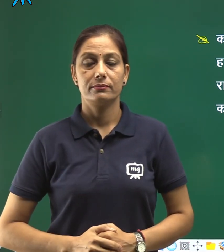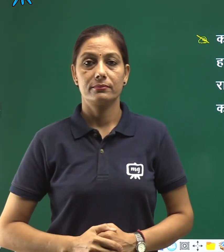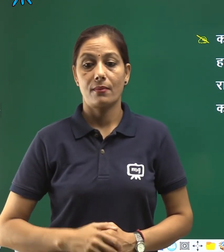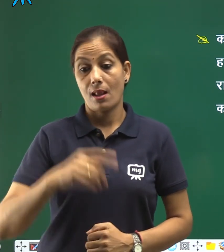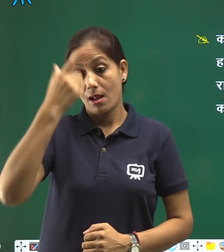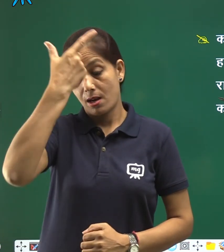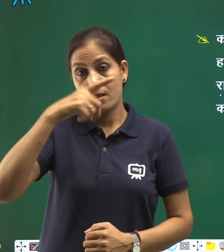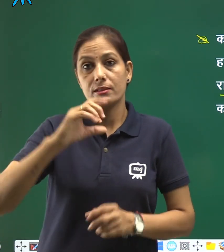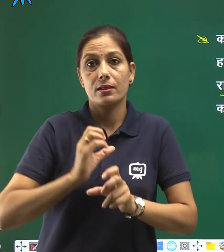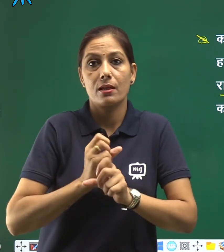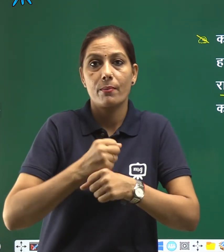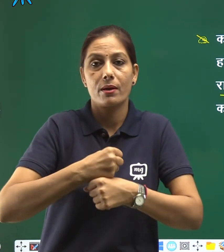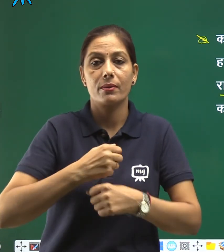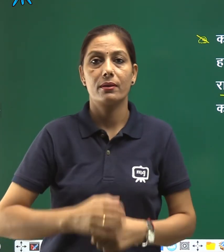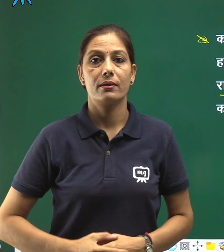राष्ट्र निर्माण में